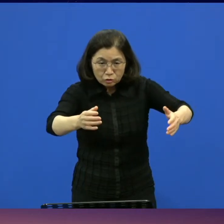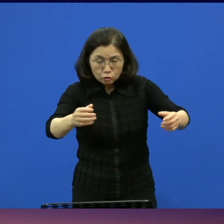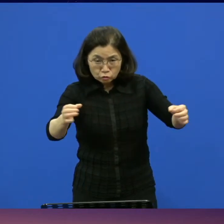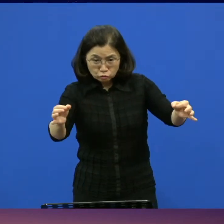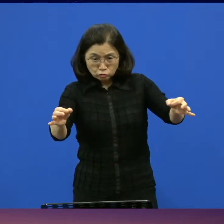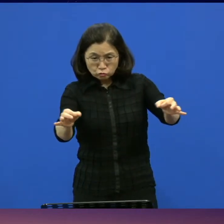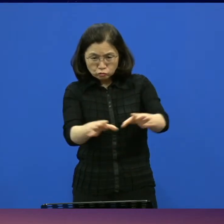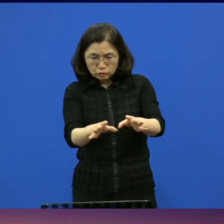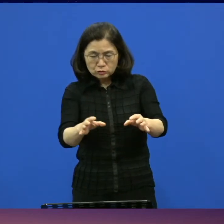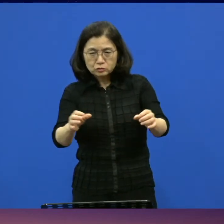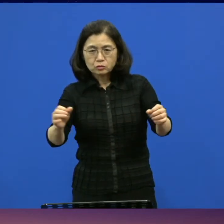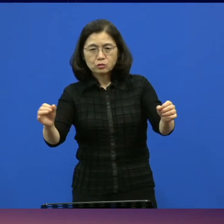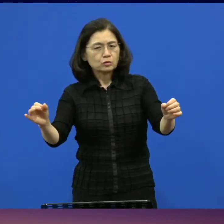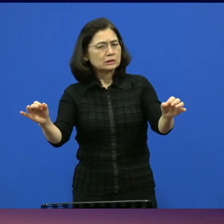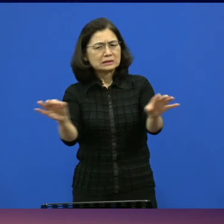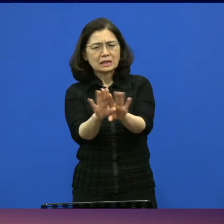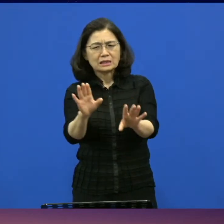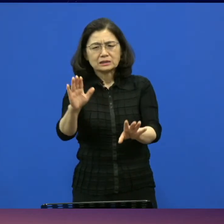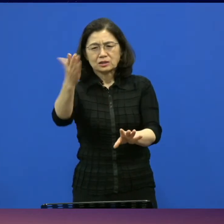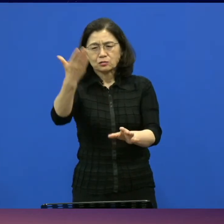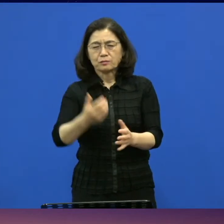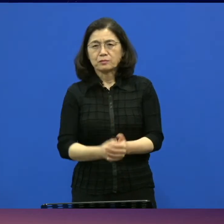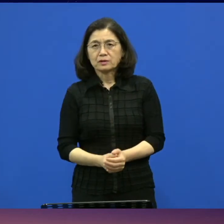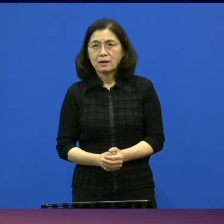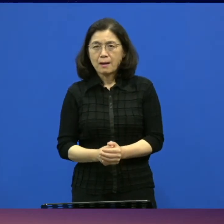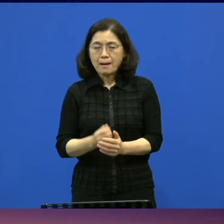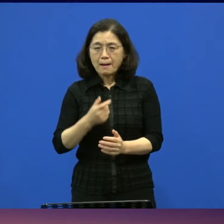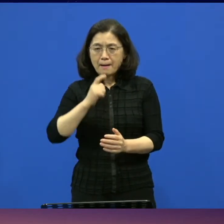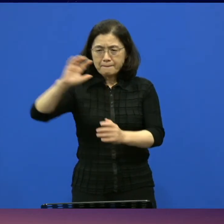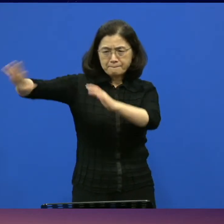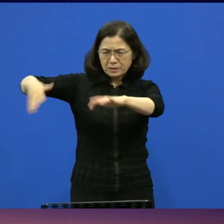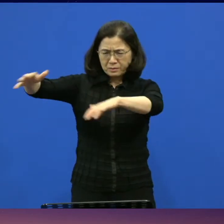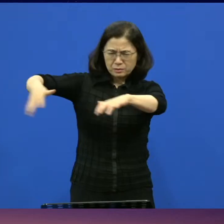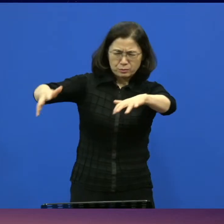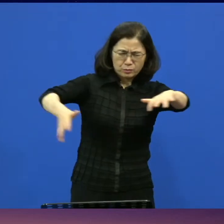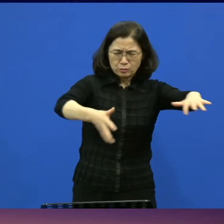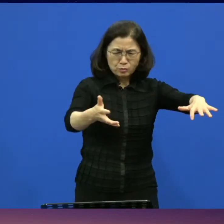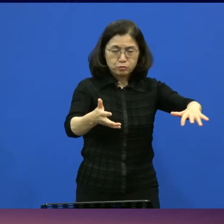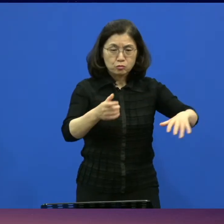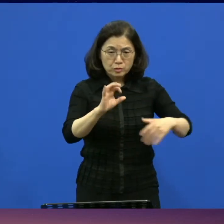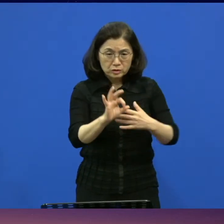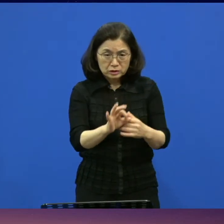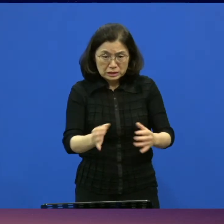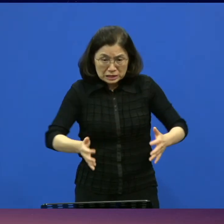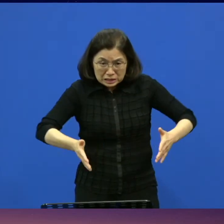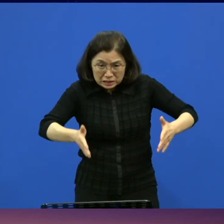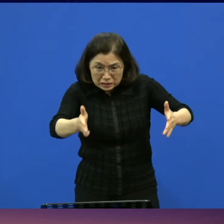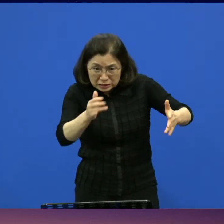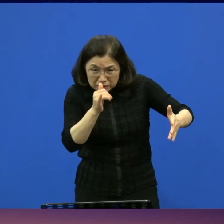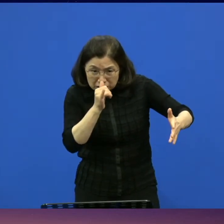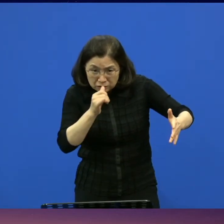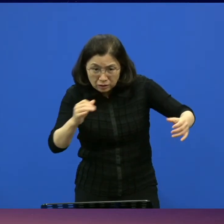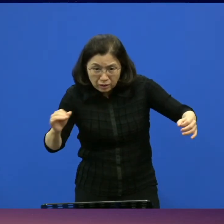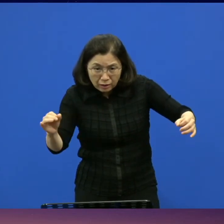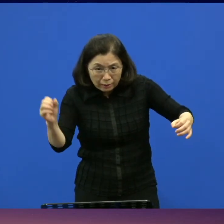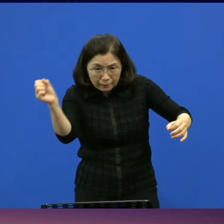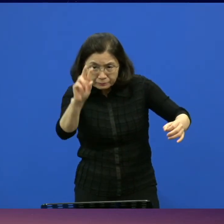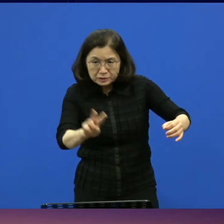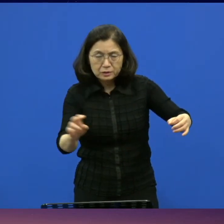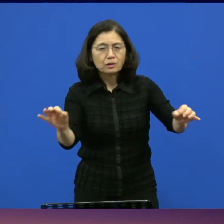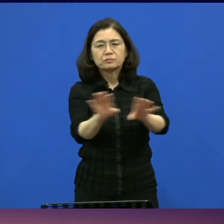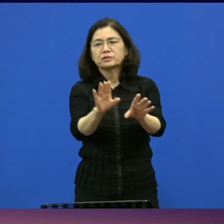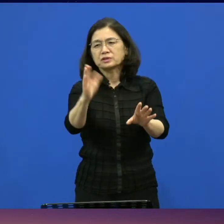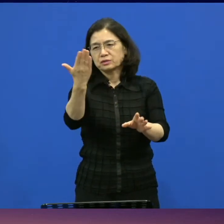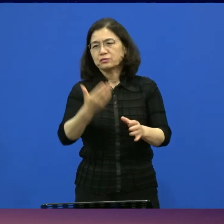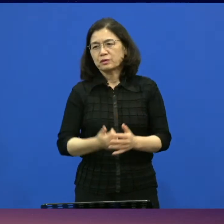그리고 척박한 땅이기 때문에, 황량한 곳이기 때문에 그 길이 없어요. 어디로 가야 될지 알 수가 없는 것입니다. 자,